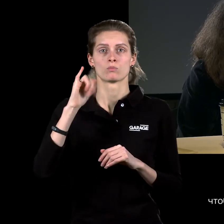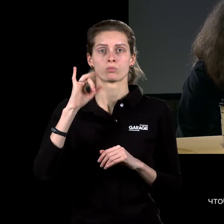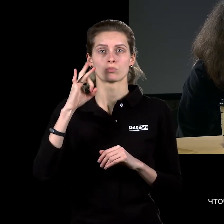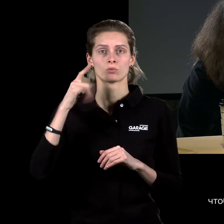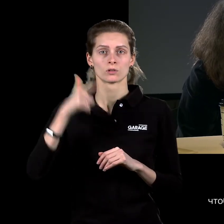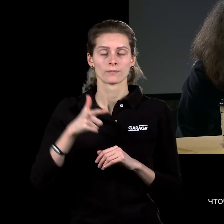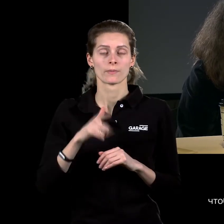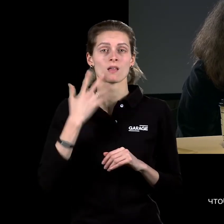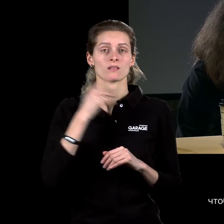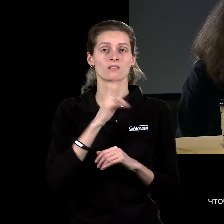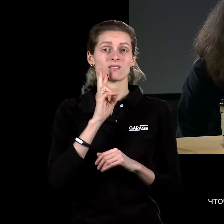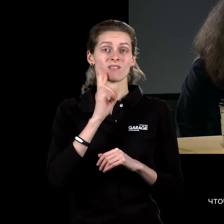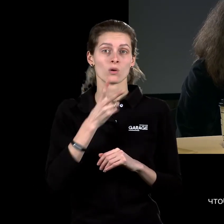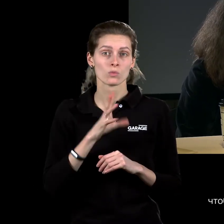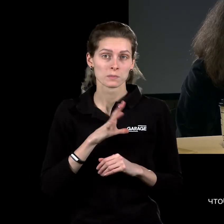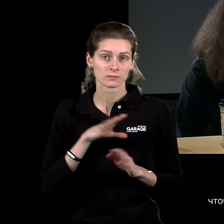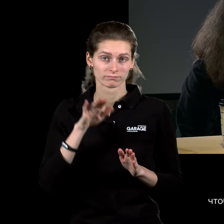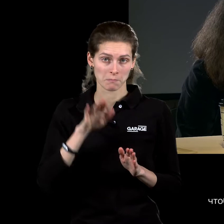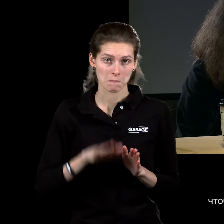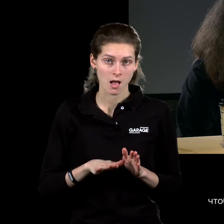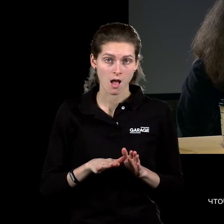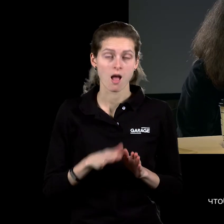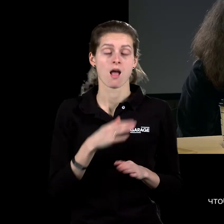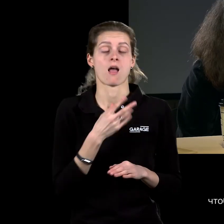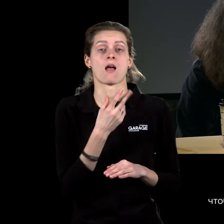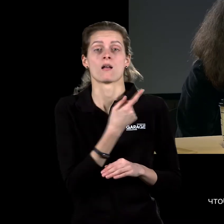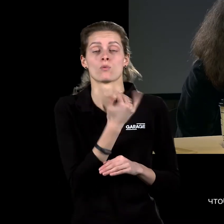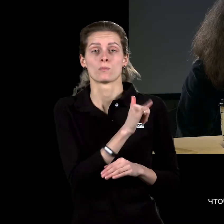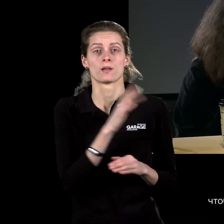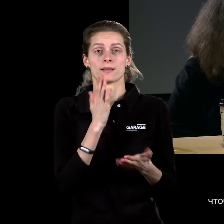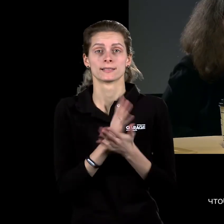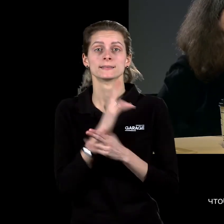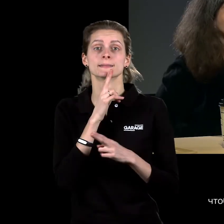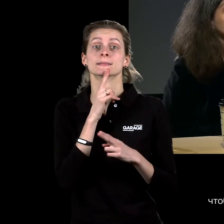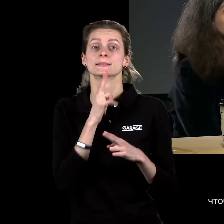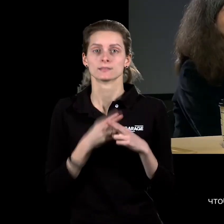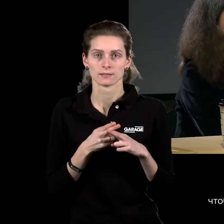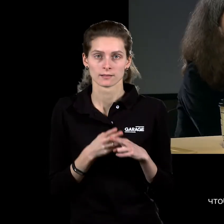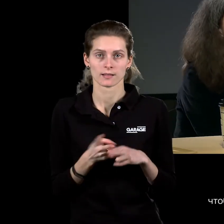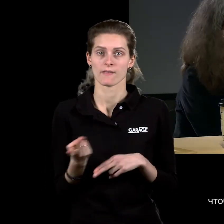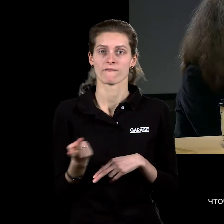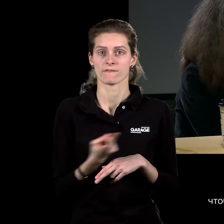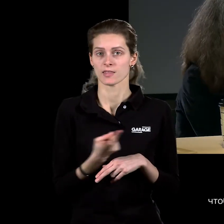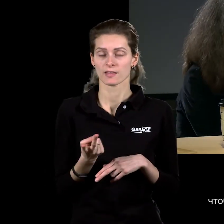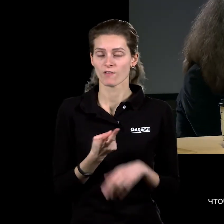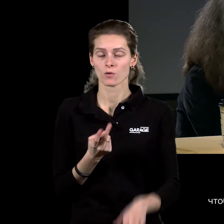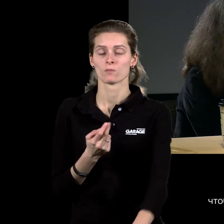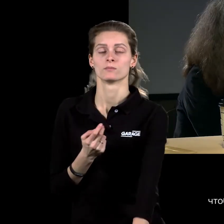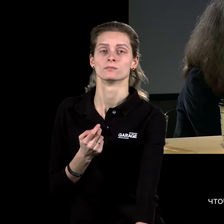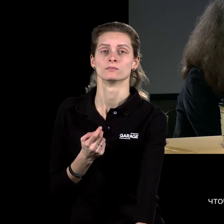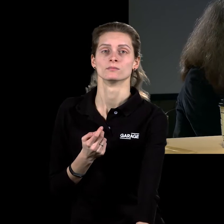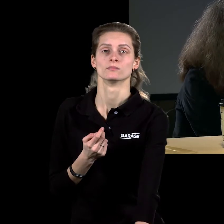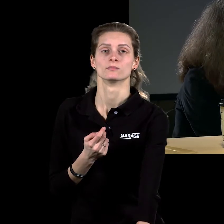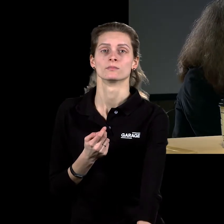когда ей было 2 года, ее сестру отдельно от родителей, чтобы спасти ей жизнь, это было